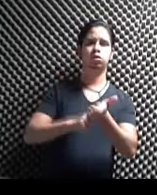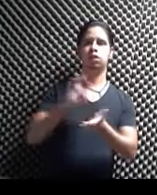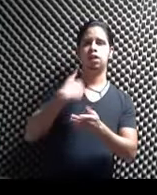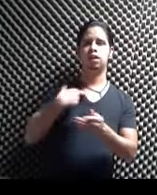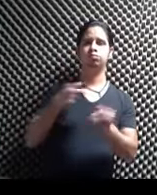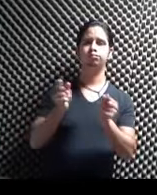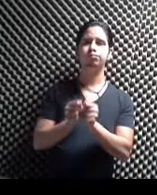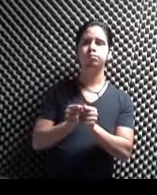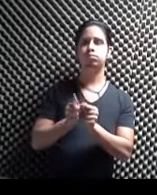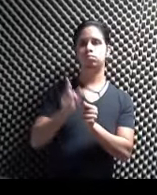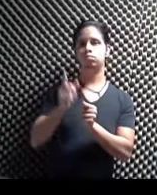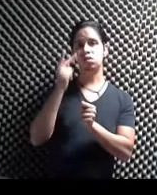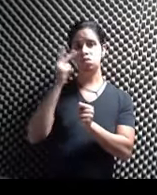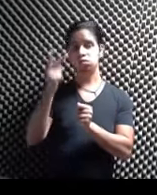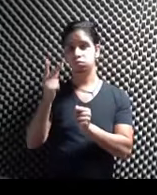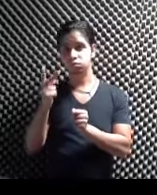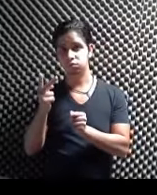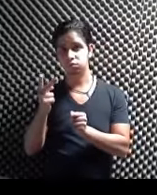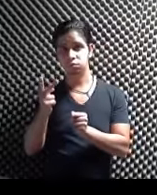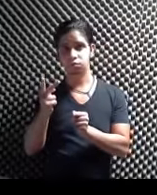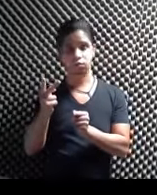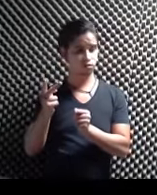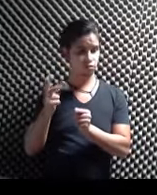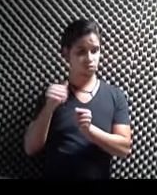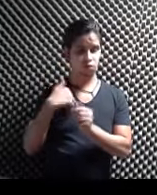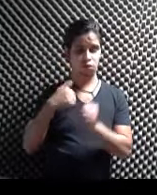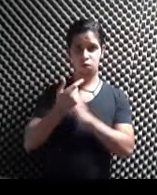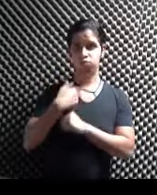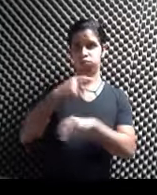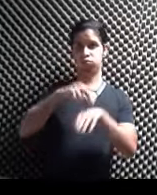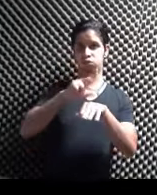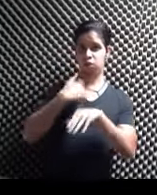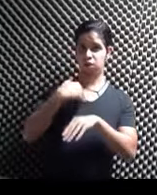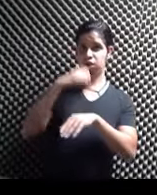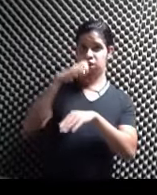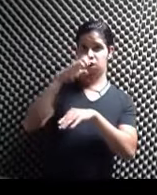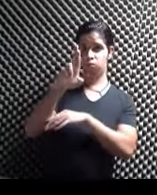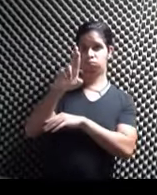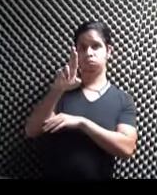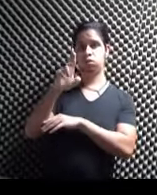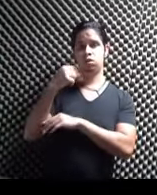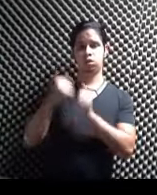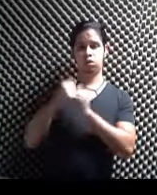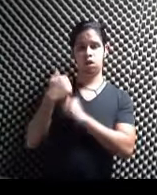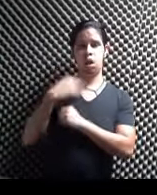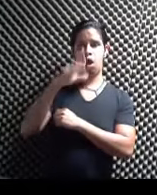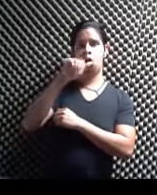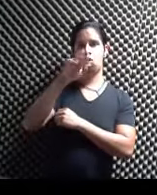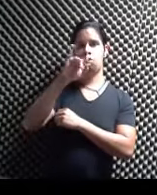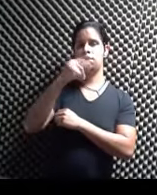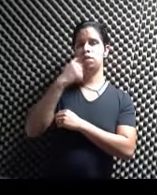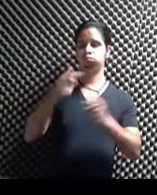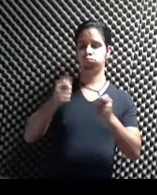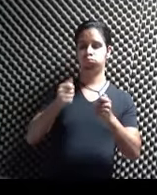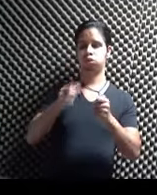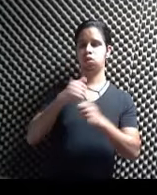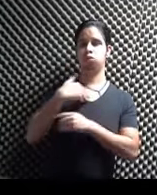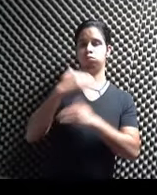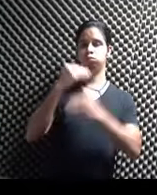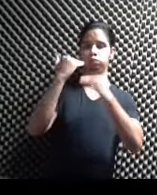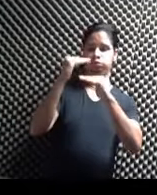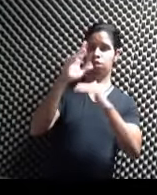plan de GoPhone de AT&T tienes llamadas, mensajes e internet ilimitados en Puerto Rico y Estados Unidos. Larga distancia, roaming y además texteo ilimitado a más de 100